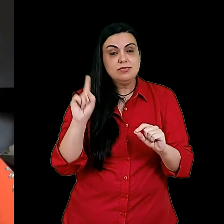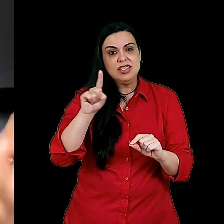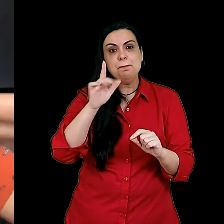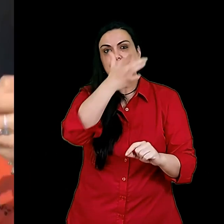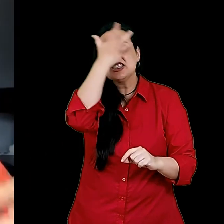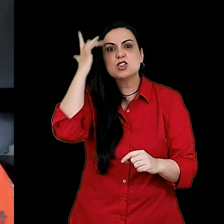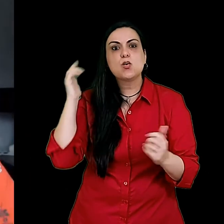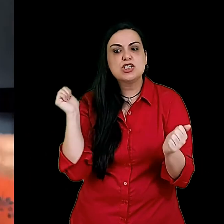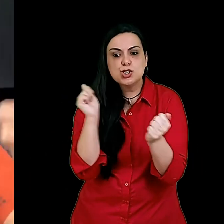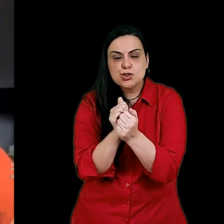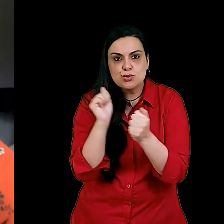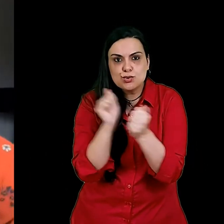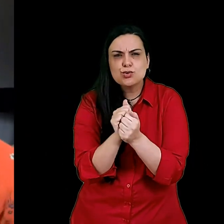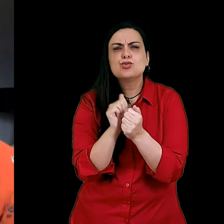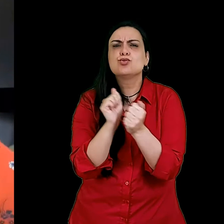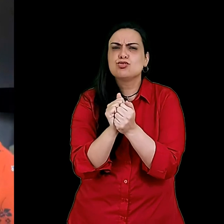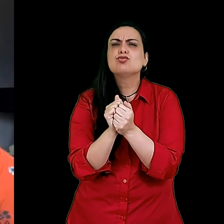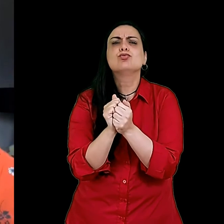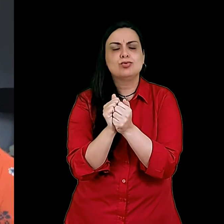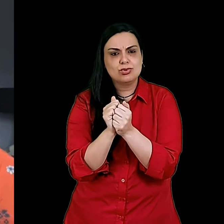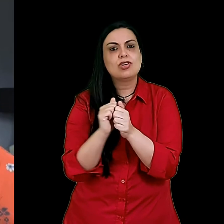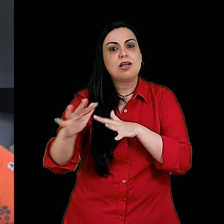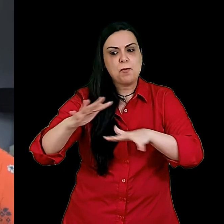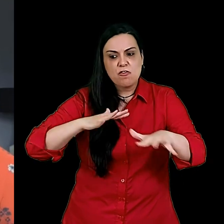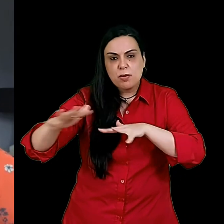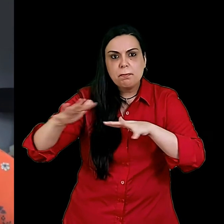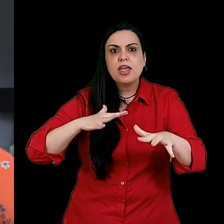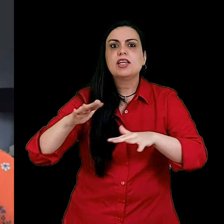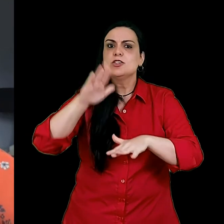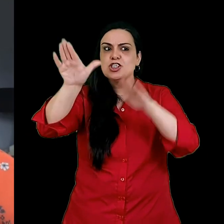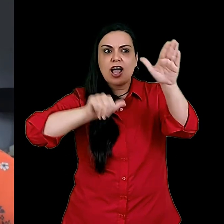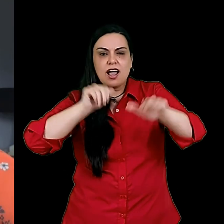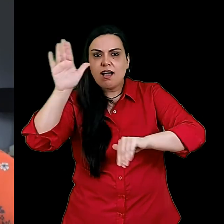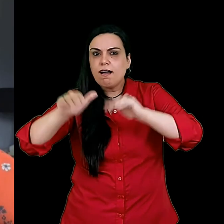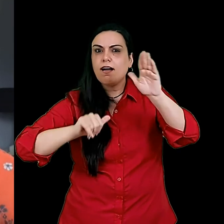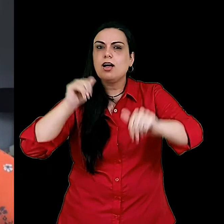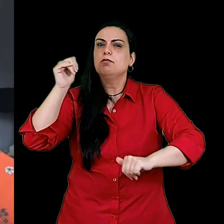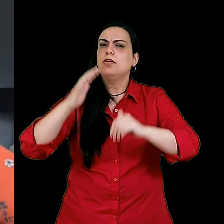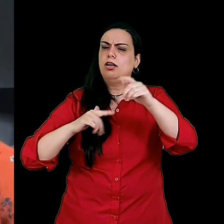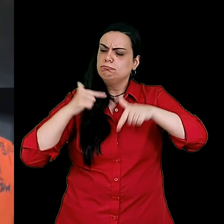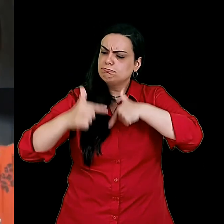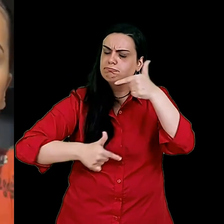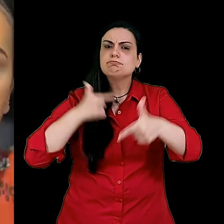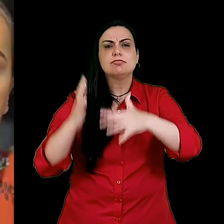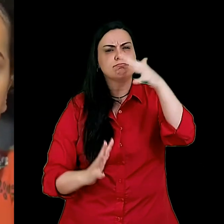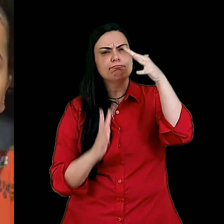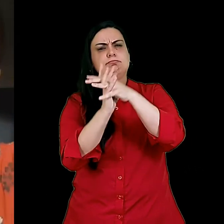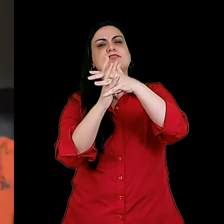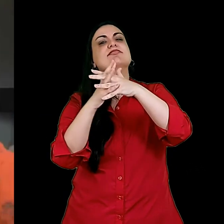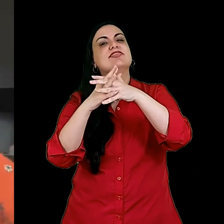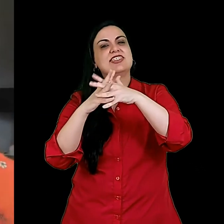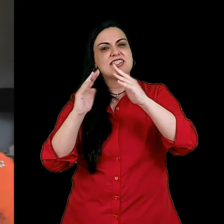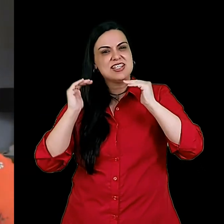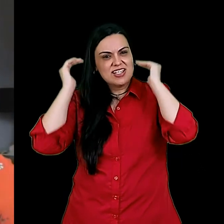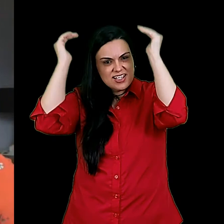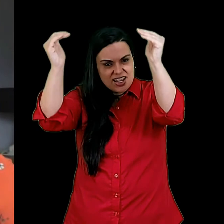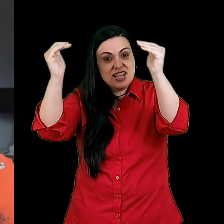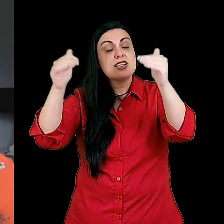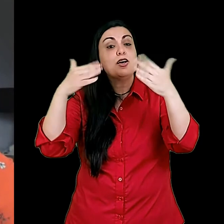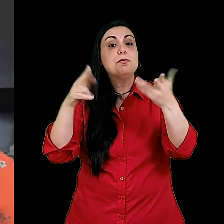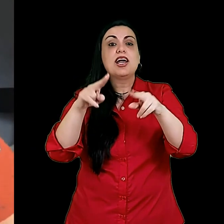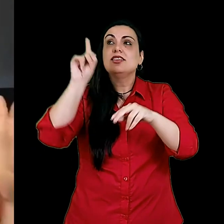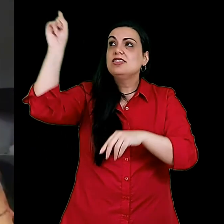que é inédito e exclusivo para a galera que está caminhando com a gente dentro do movimento Chamados à Excelência, eu tive que anotar para não